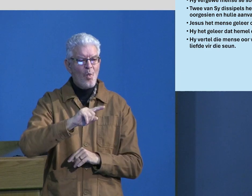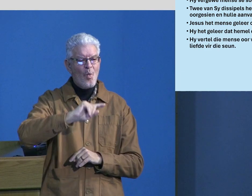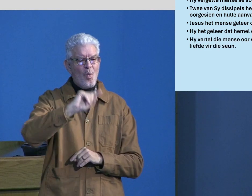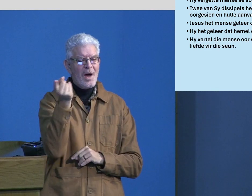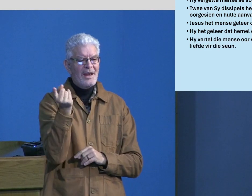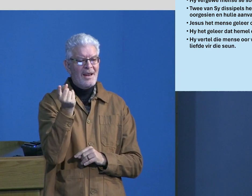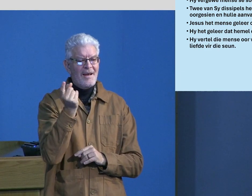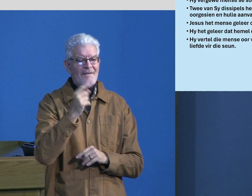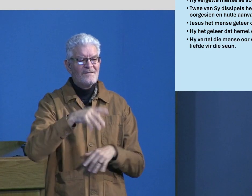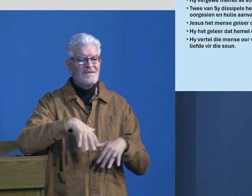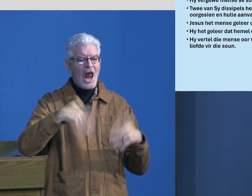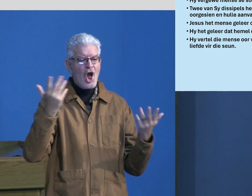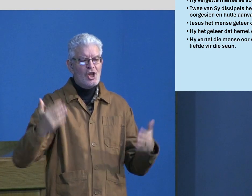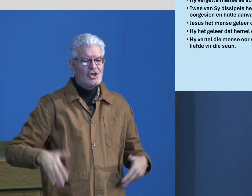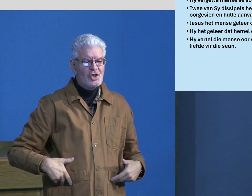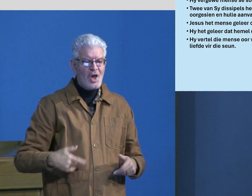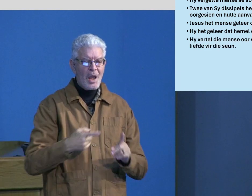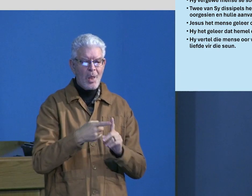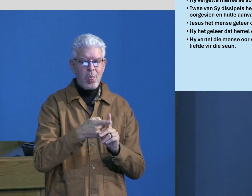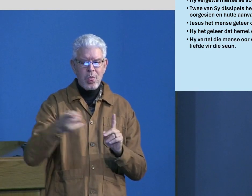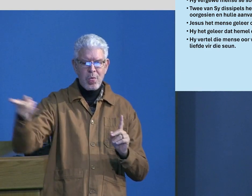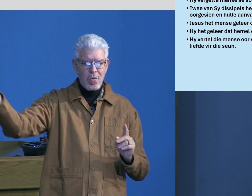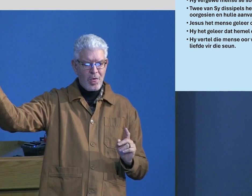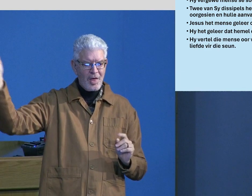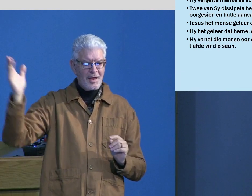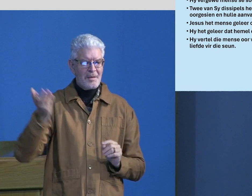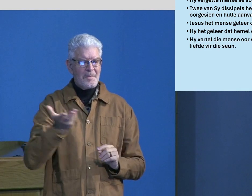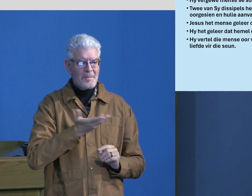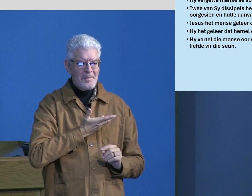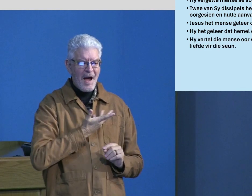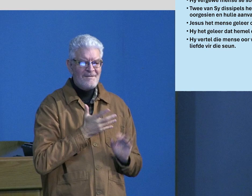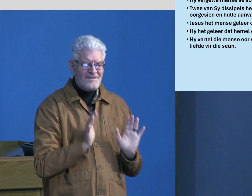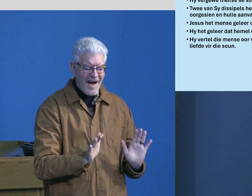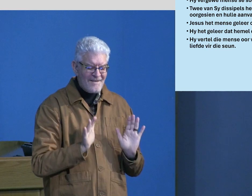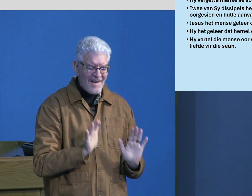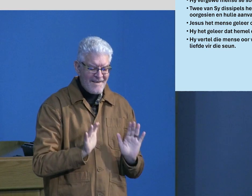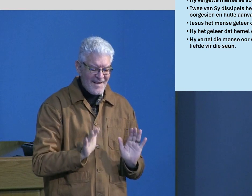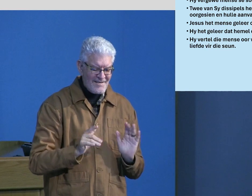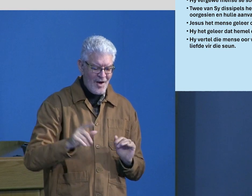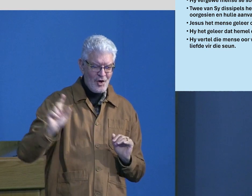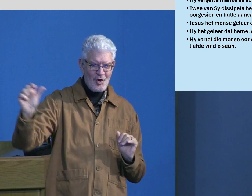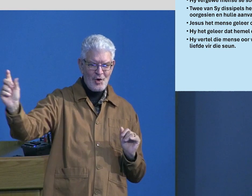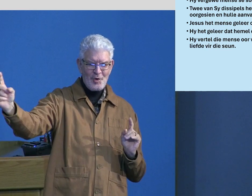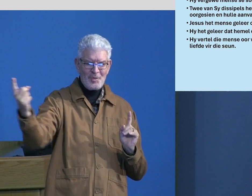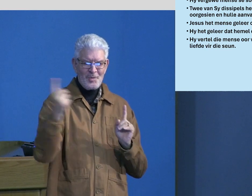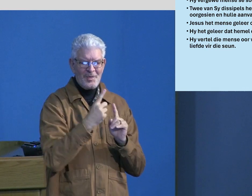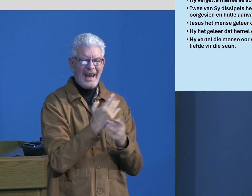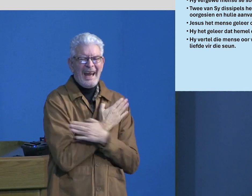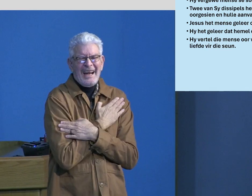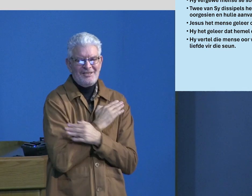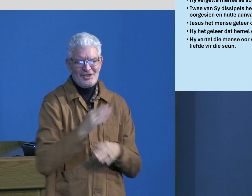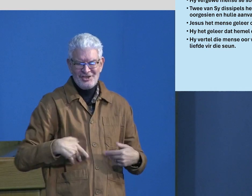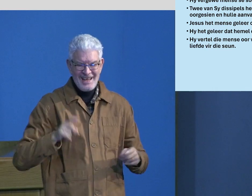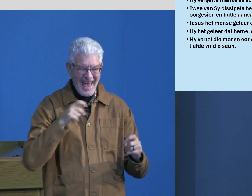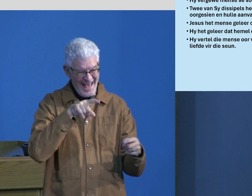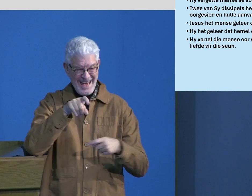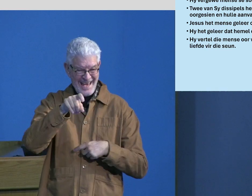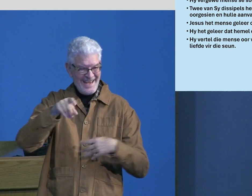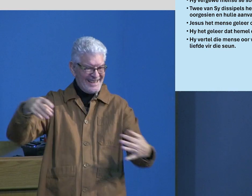Jesus leer vir die mense oor die verlore seun en die Vader se liefde vir die seun en hoe hy weer sy